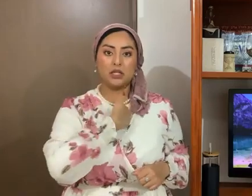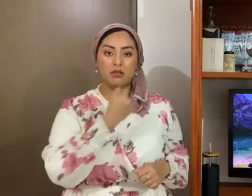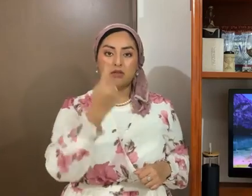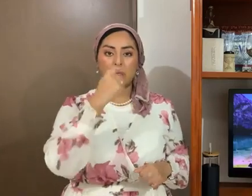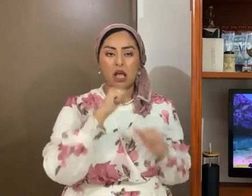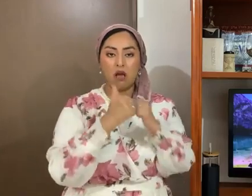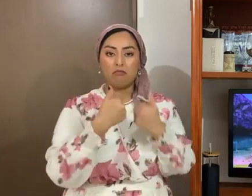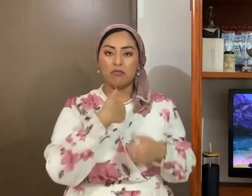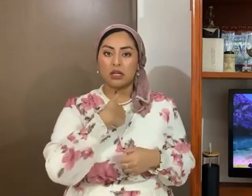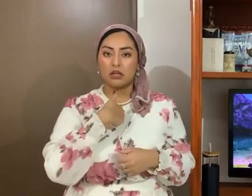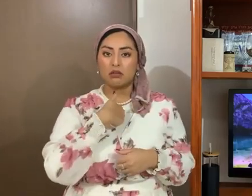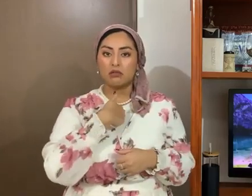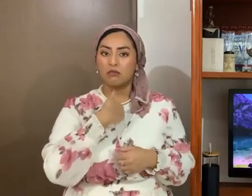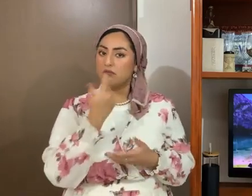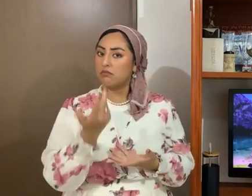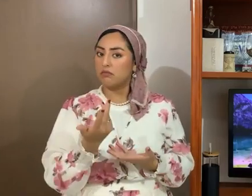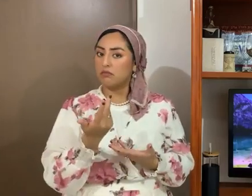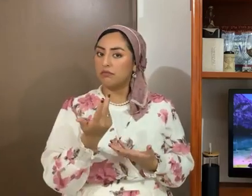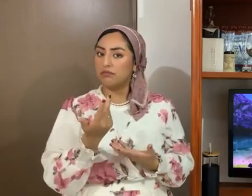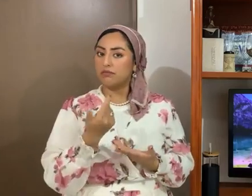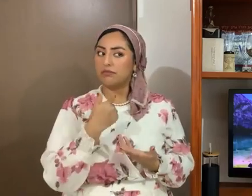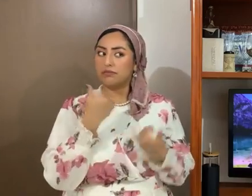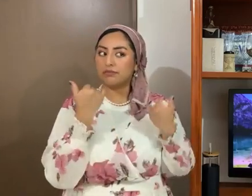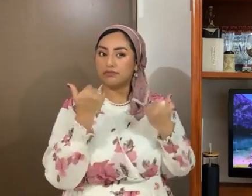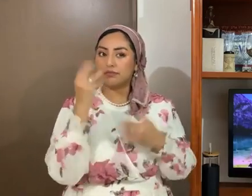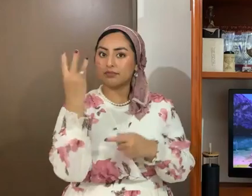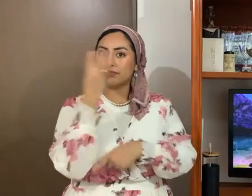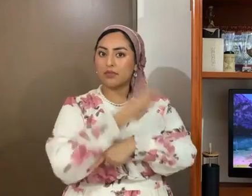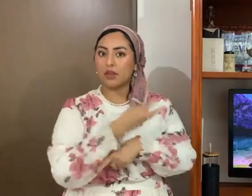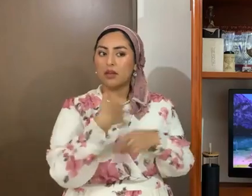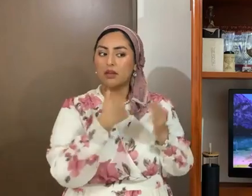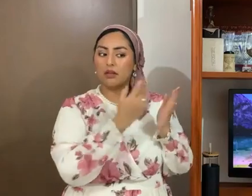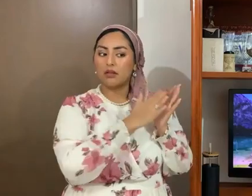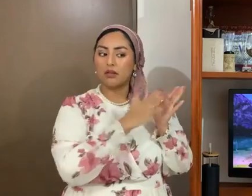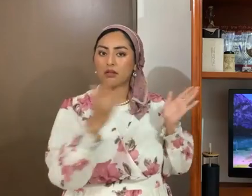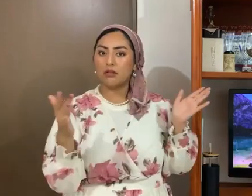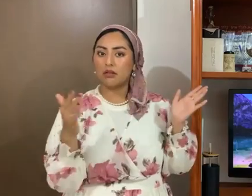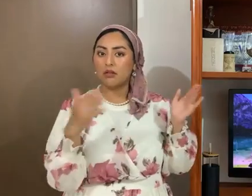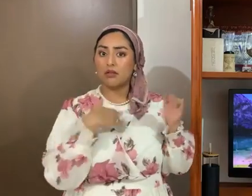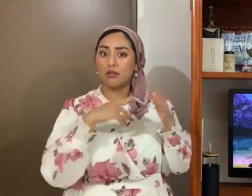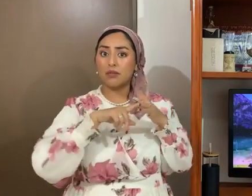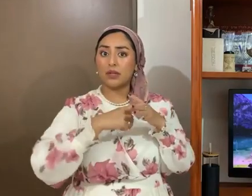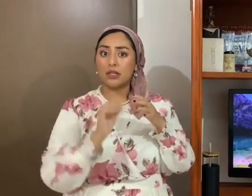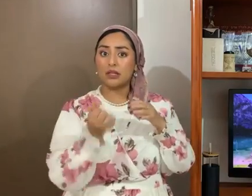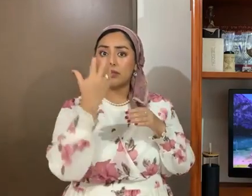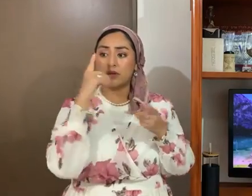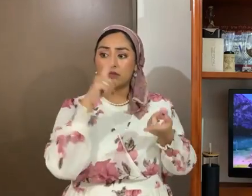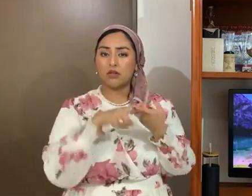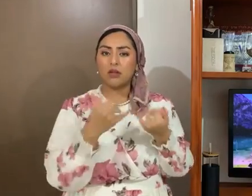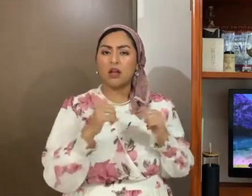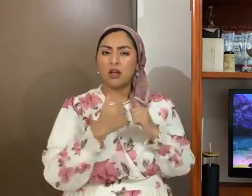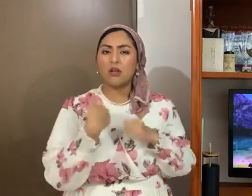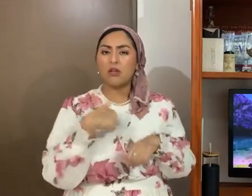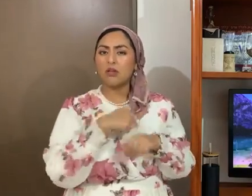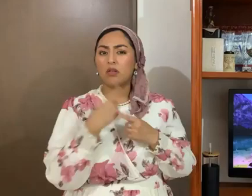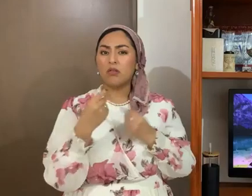diríamos? ¿Cómo nos comportamos en estos 6 días y aún desde que comenzó el Shabbat hasta este